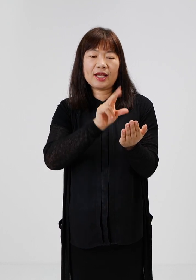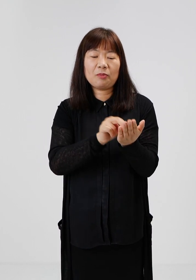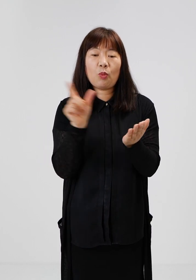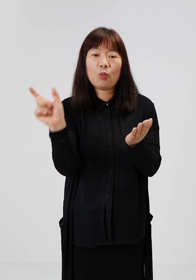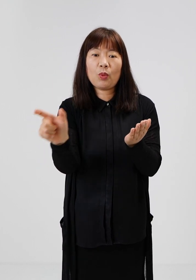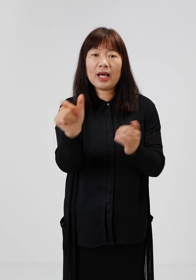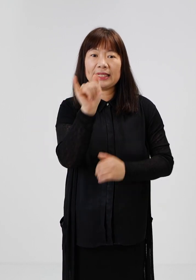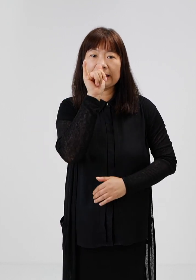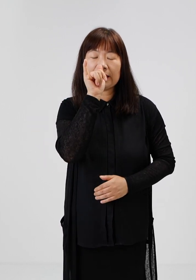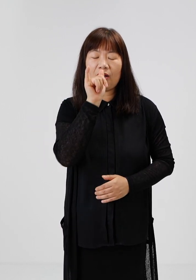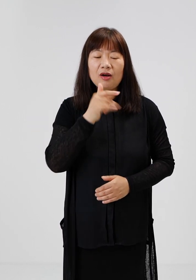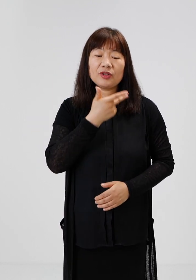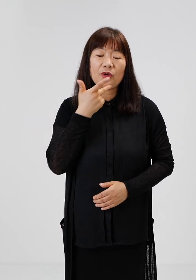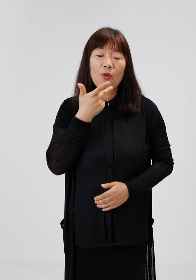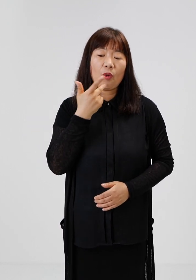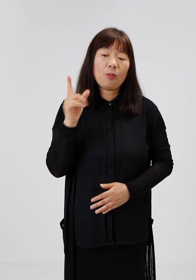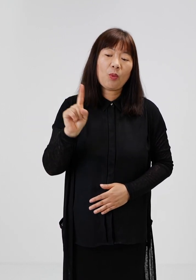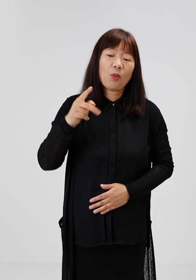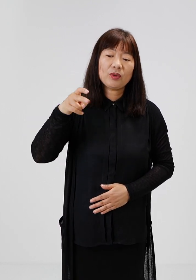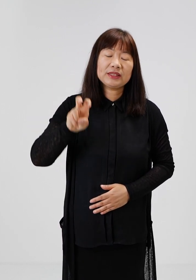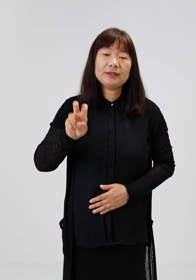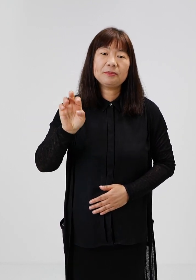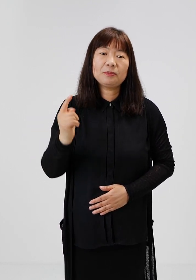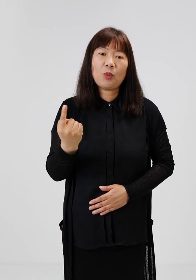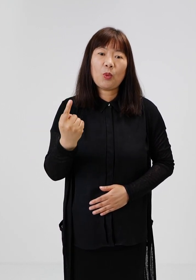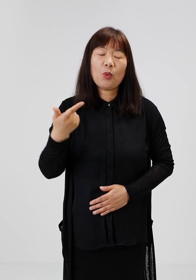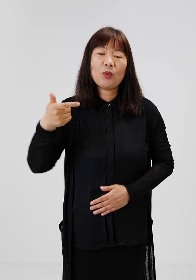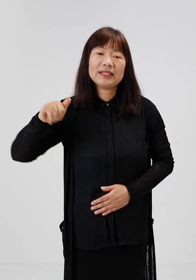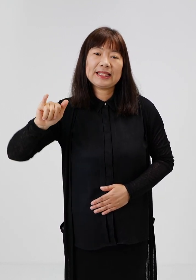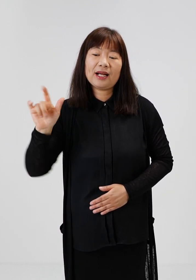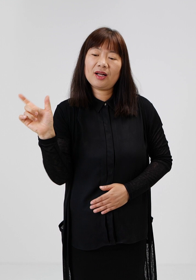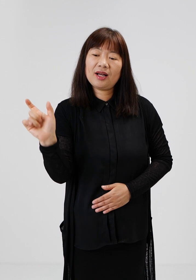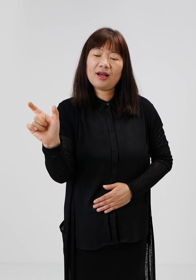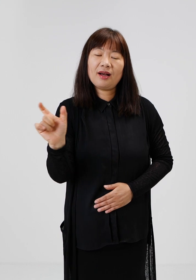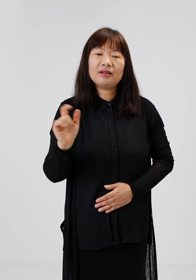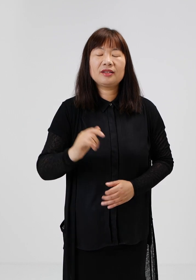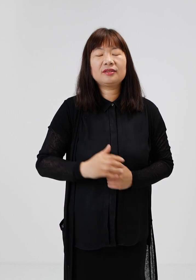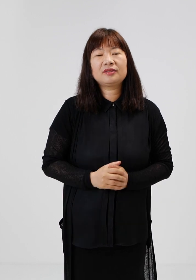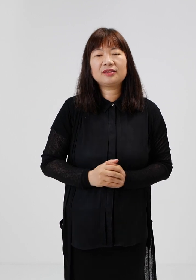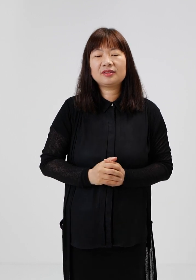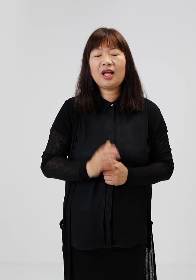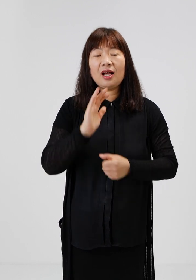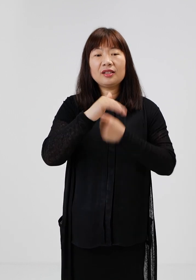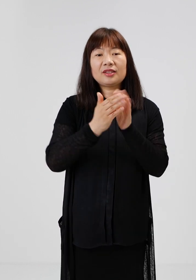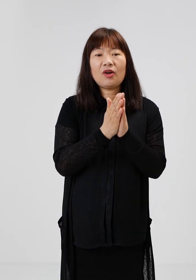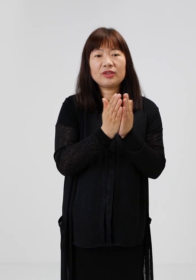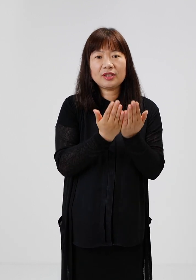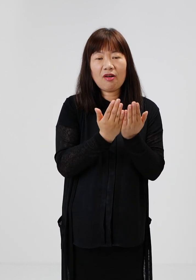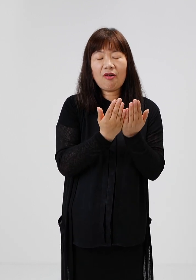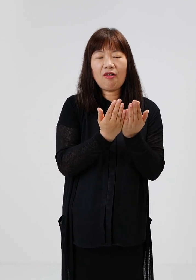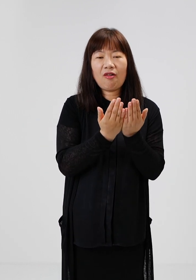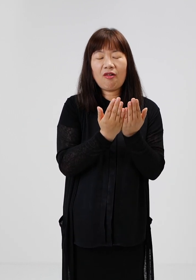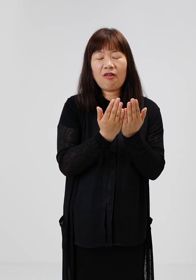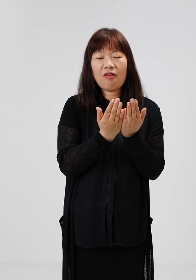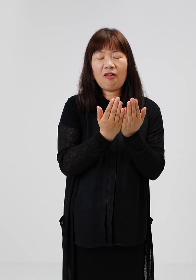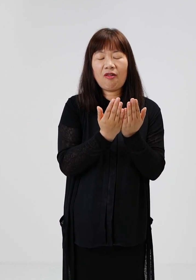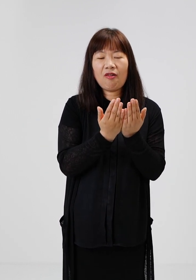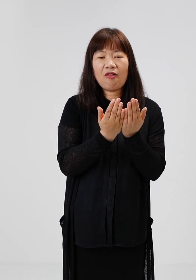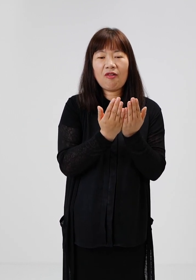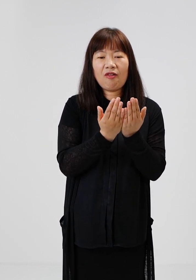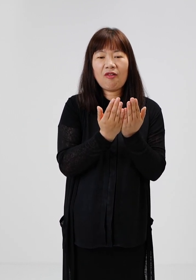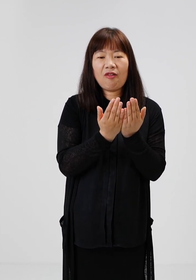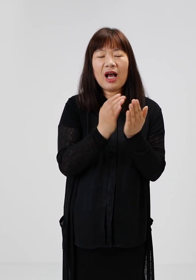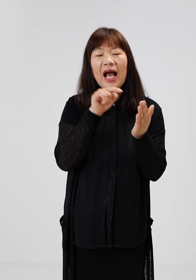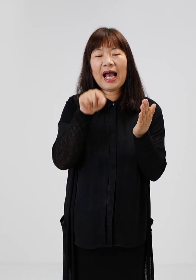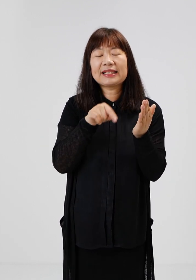영어에 보면 심포니라고 돼요. 심포니 오브 바이블인가요? 성경의 교향곡이라고 번역을 했어요.